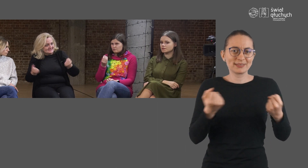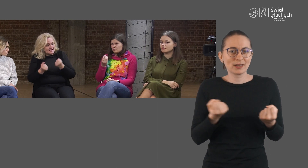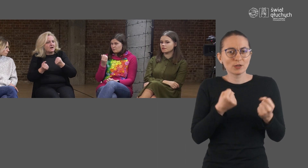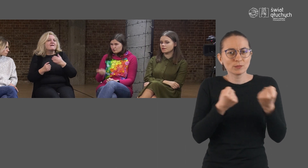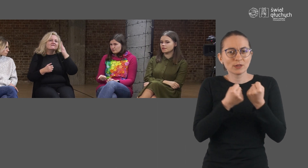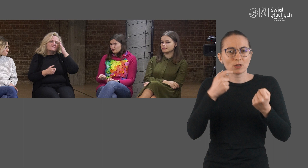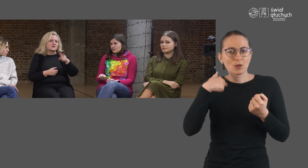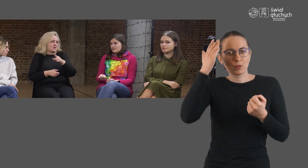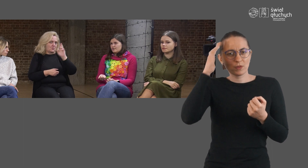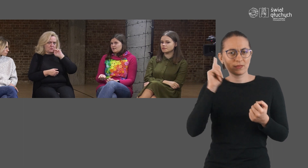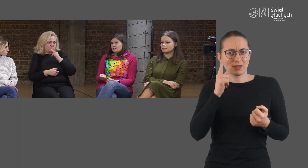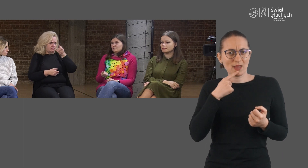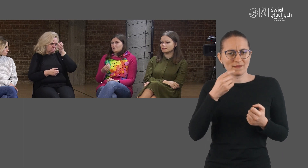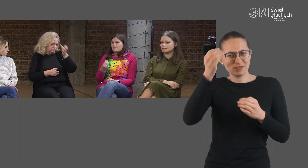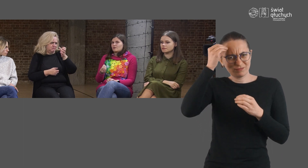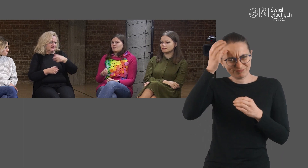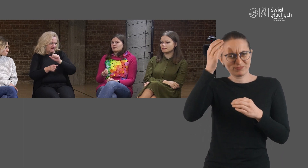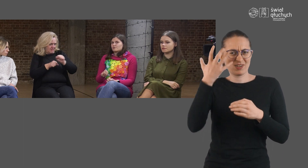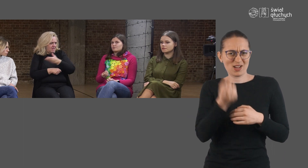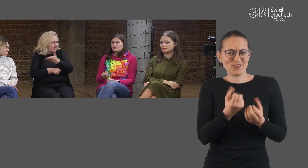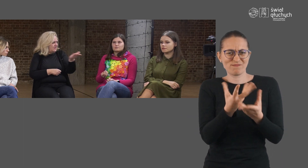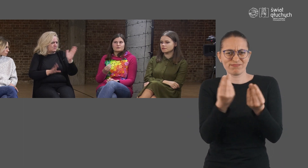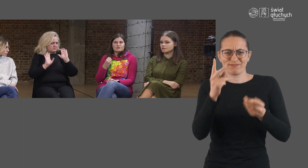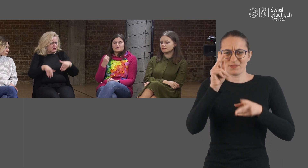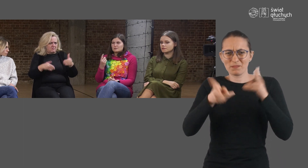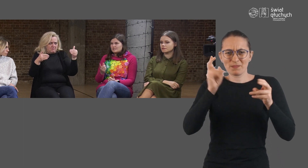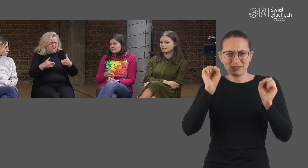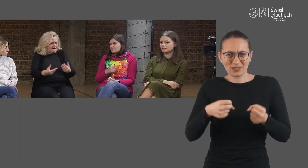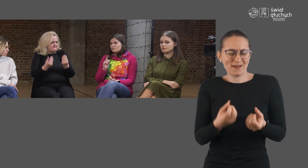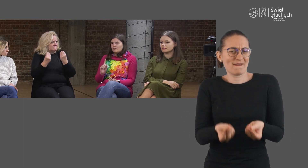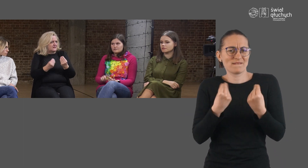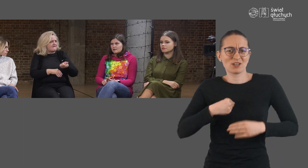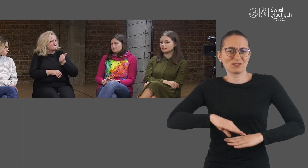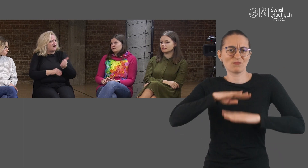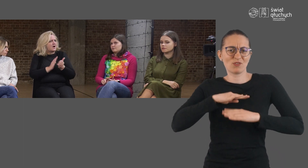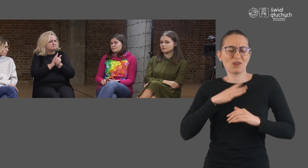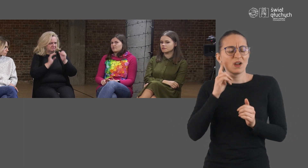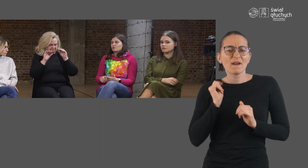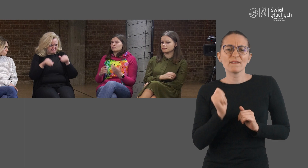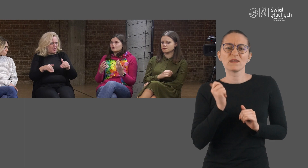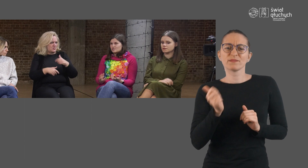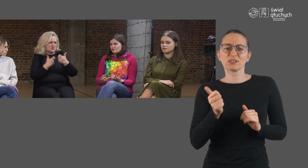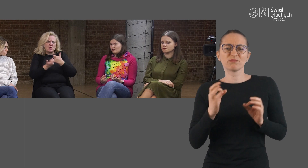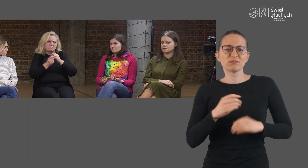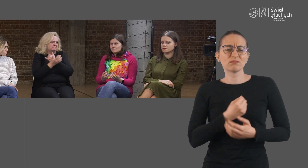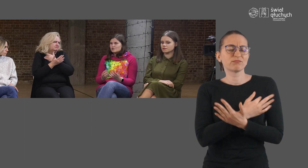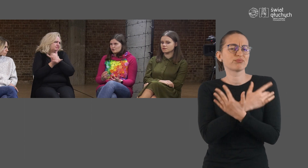głusi to są mądrzy ludzie. Naprawdę uważam, że mogą być świetnymi specjalistami, fachowcami. Tak naprawdę mogą robić